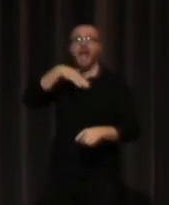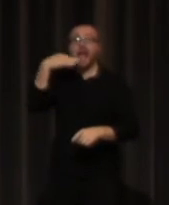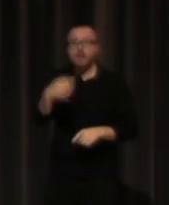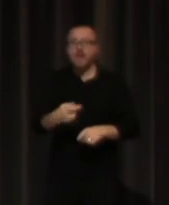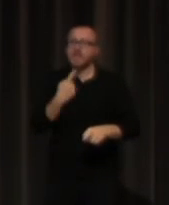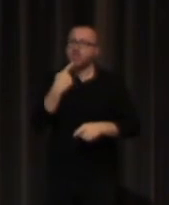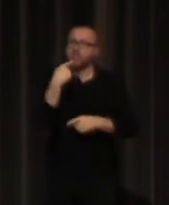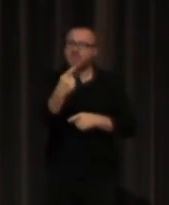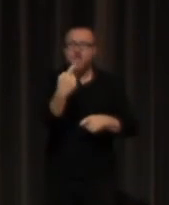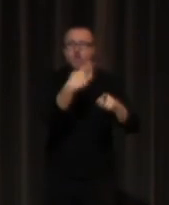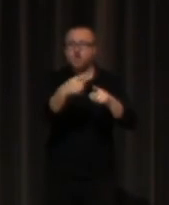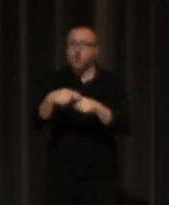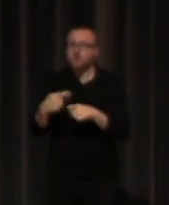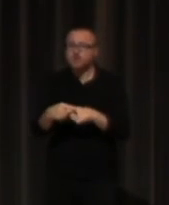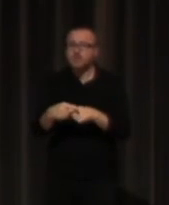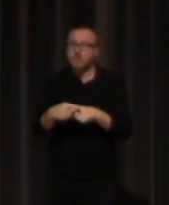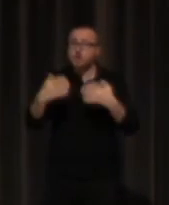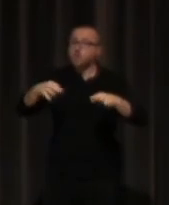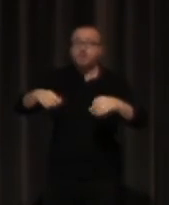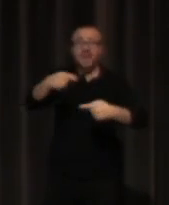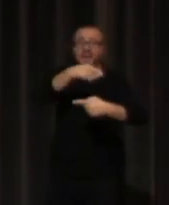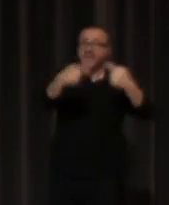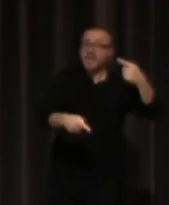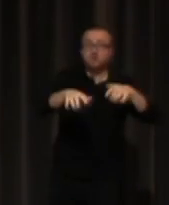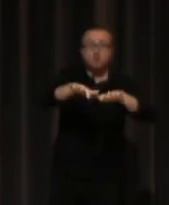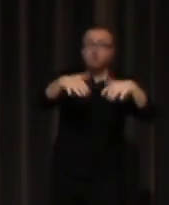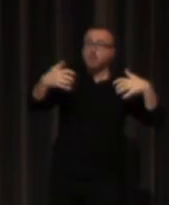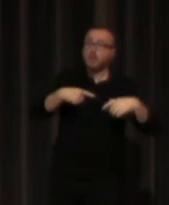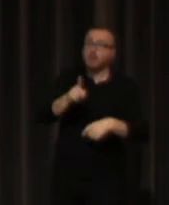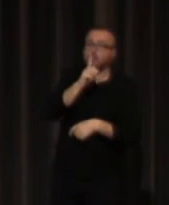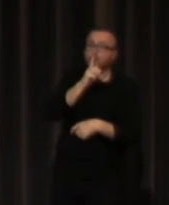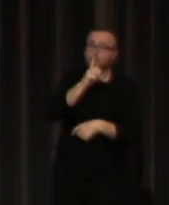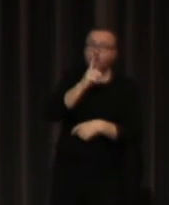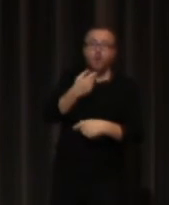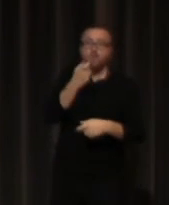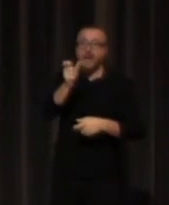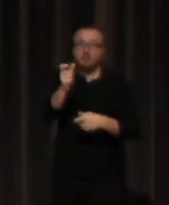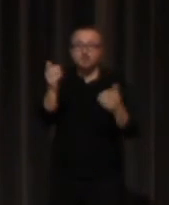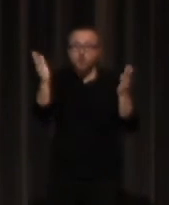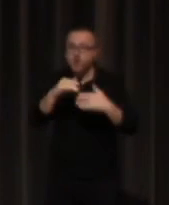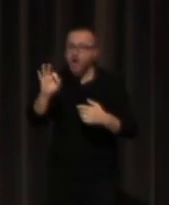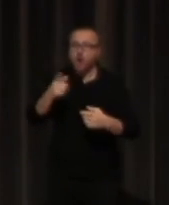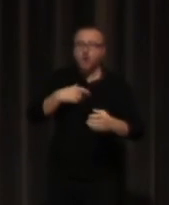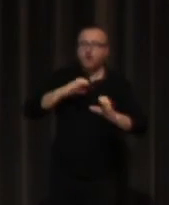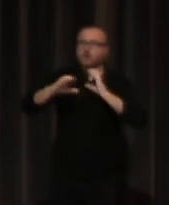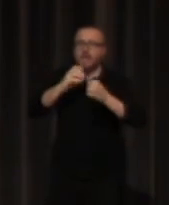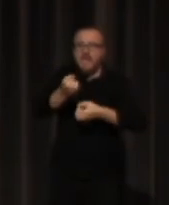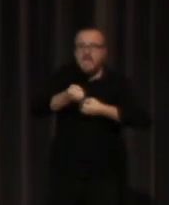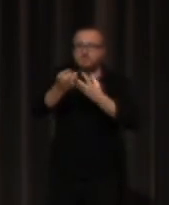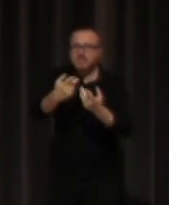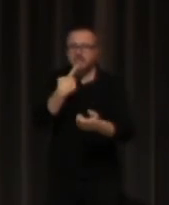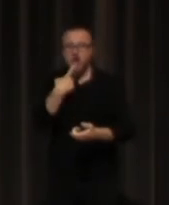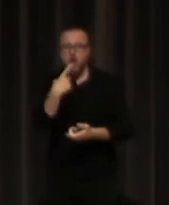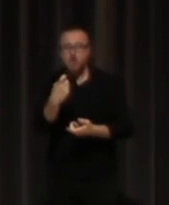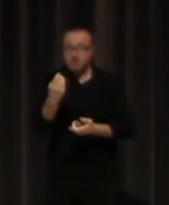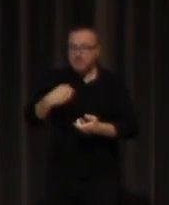on nosaltres emudim, on nosaltres, on la gent diu no tinc paraules per expressar-ho, o em fa por